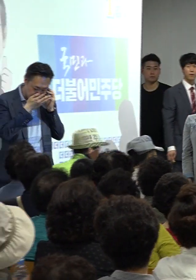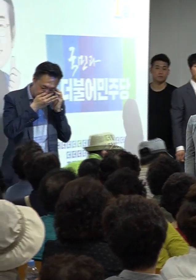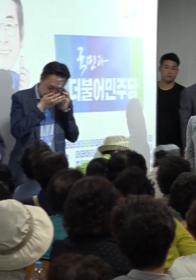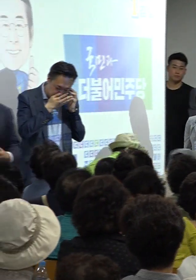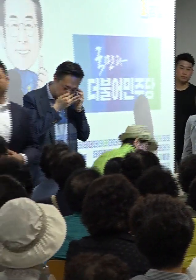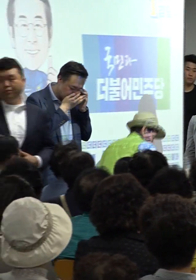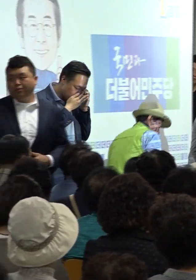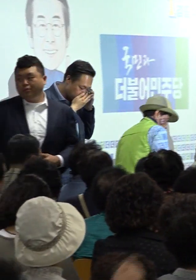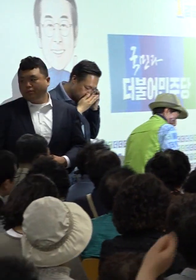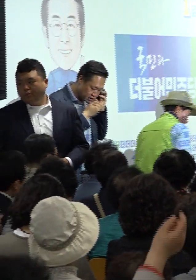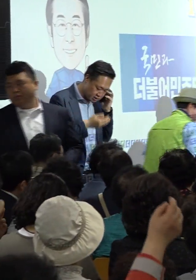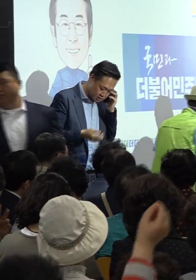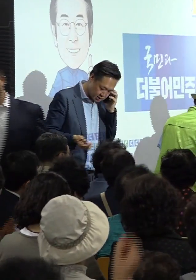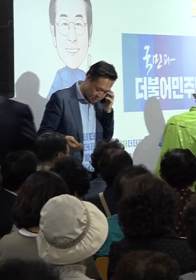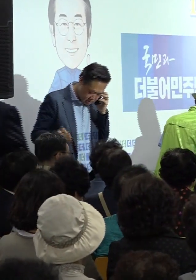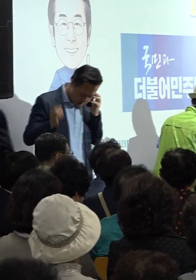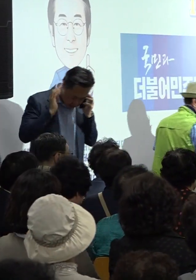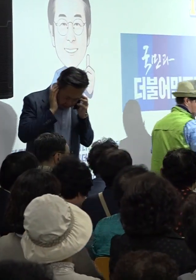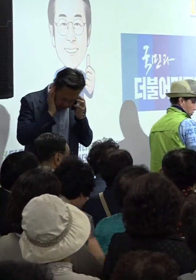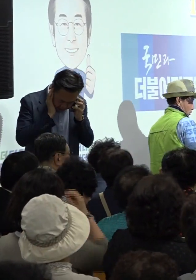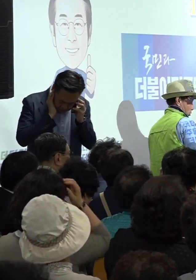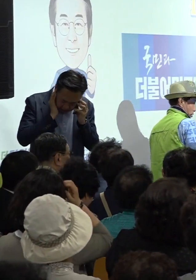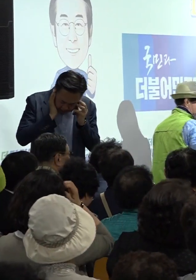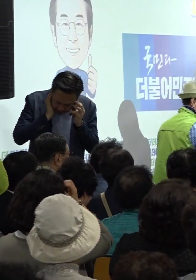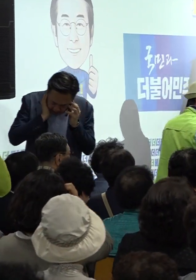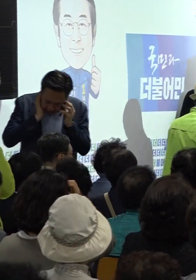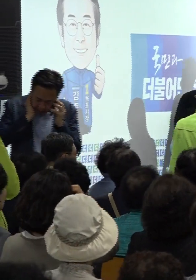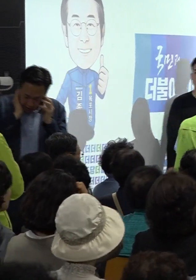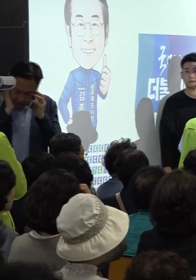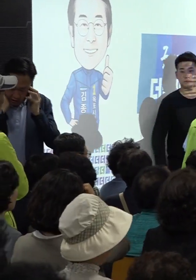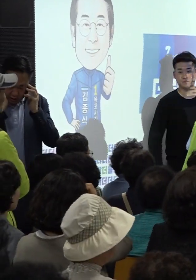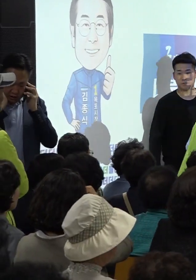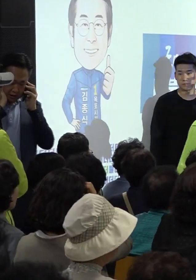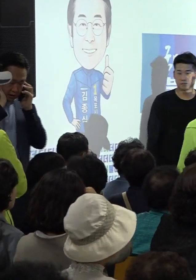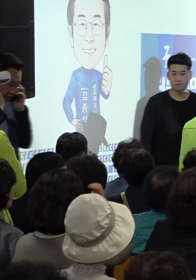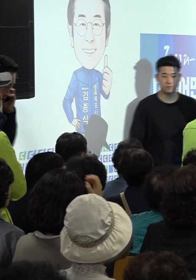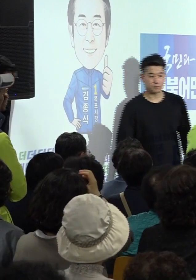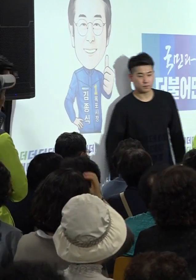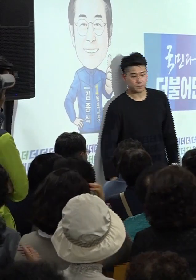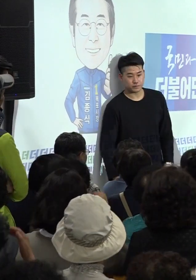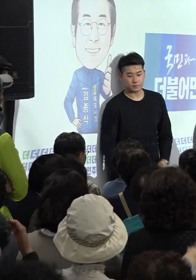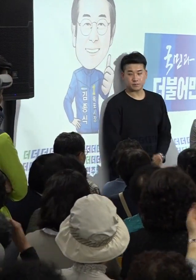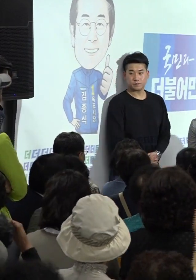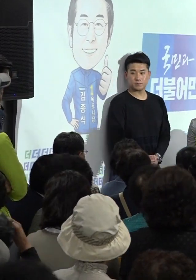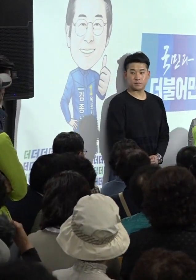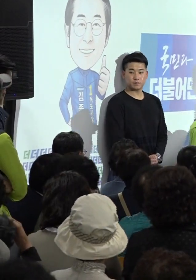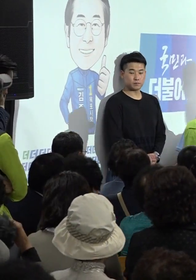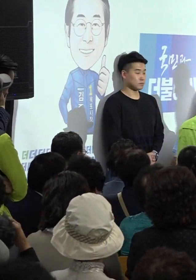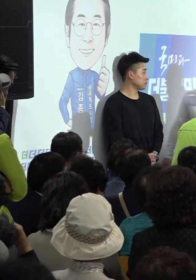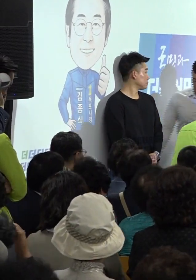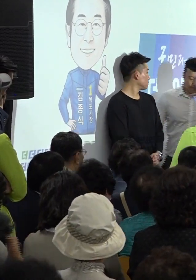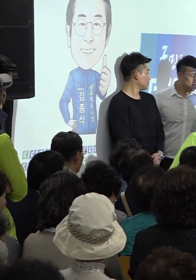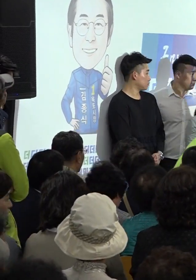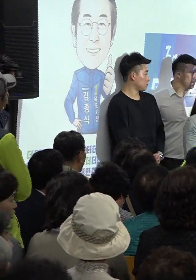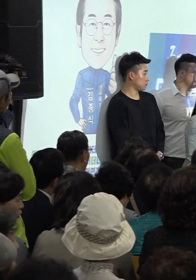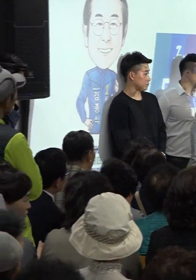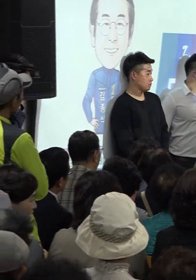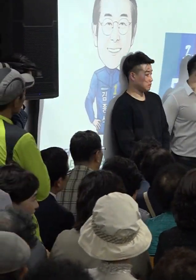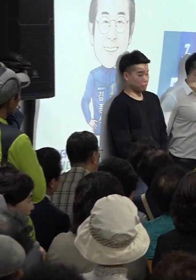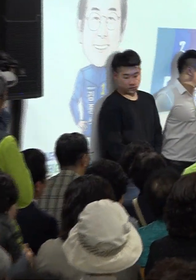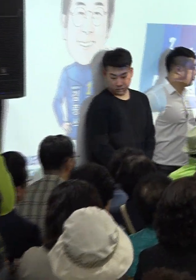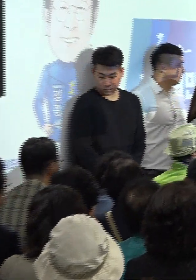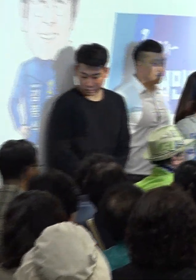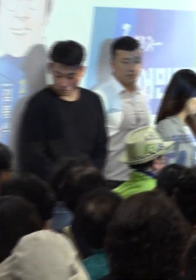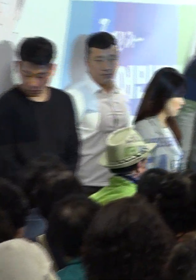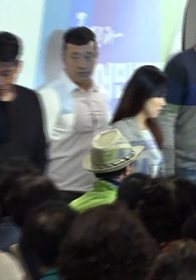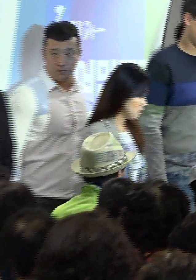박수와 환호로 우리 추미애 대표님을 배웅하겠습니다.